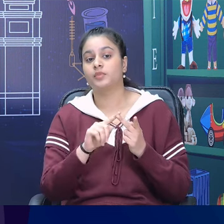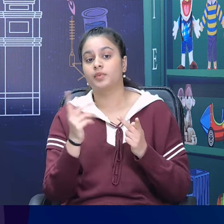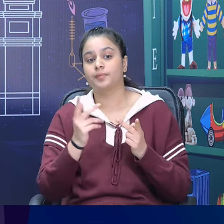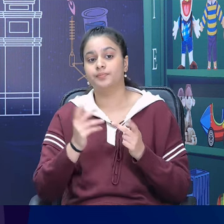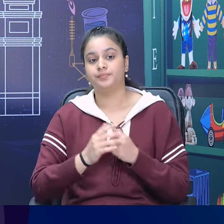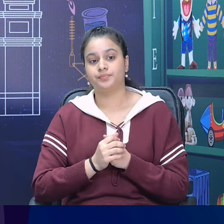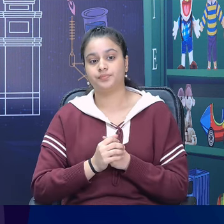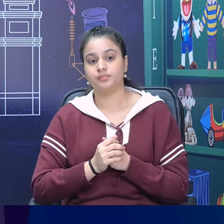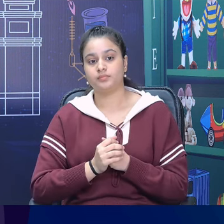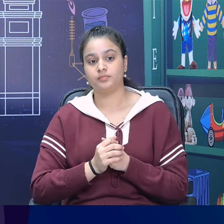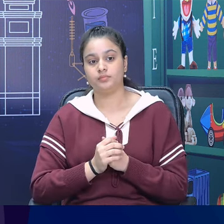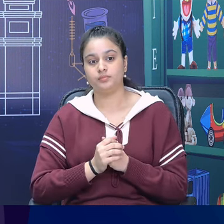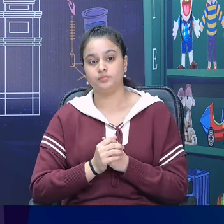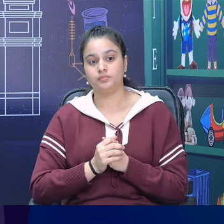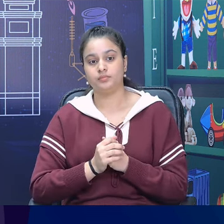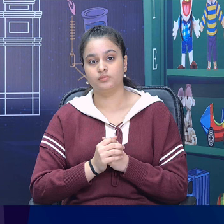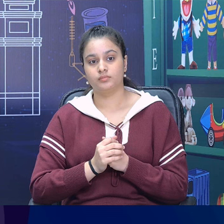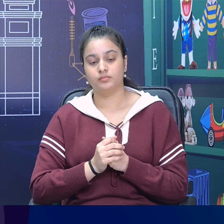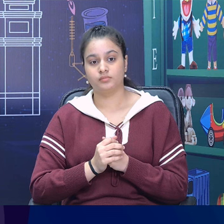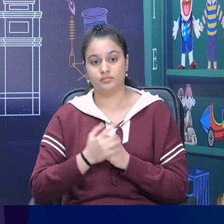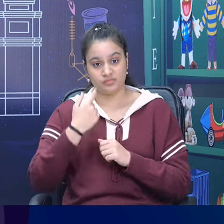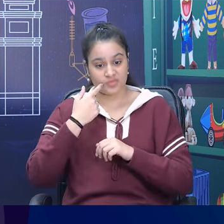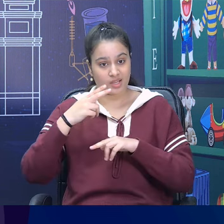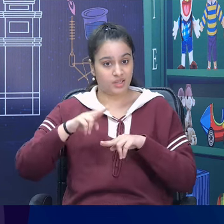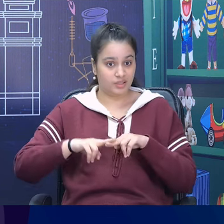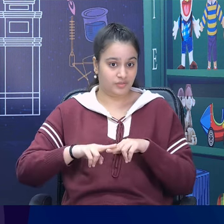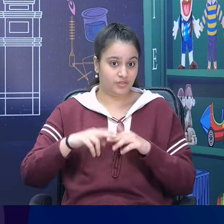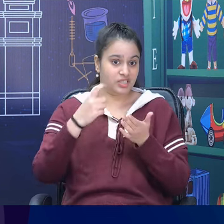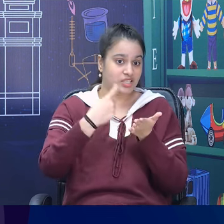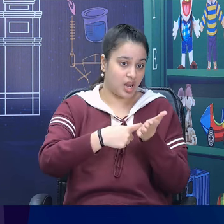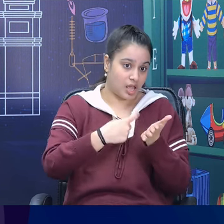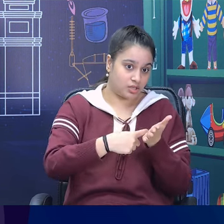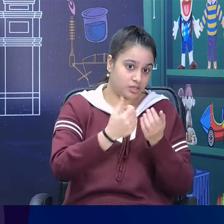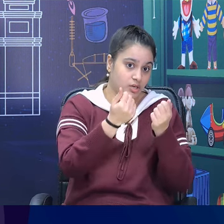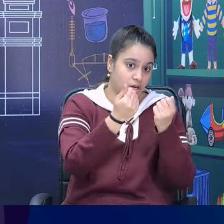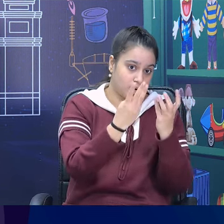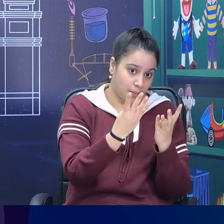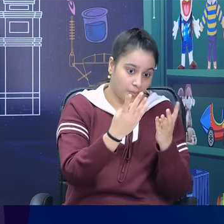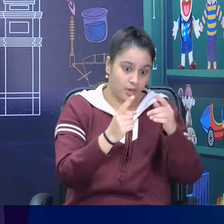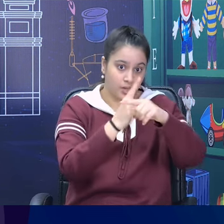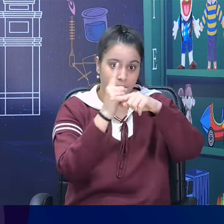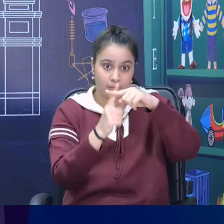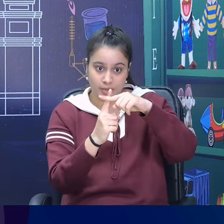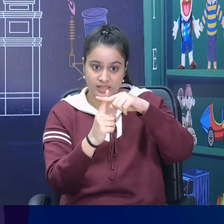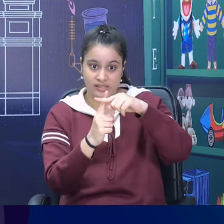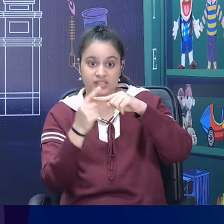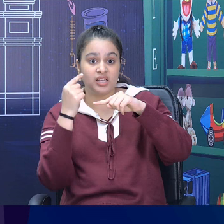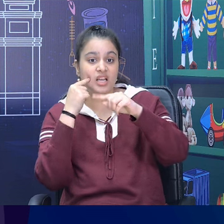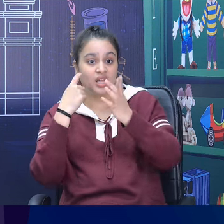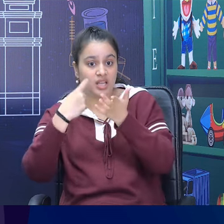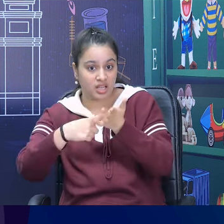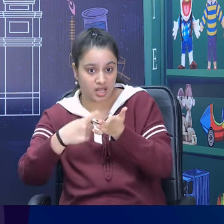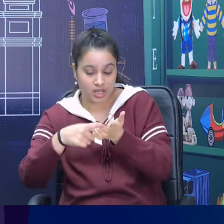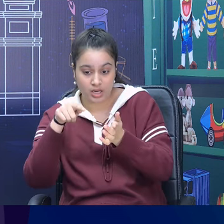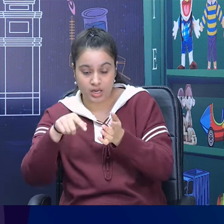रेशनल एंड इरेशनल नंबर इज ऑलवेज एन इरेशनल नंबर जब भी हम सम करते हैं दो रेशनल इरेशनल नंबर का जैसे